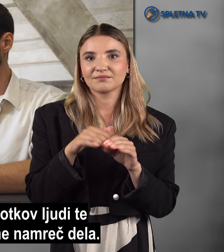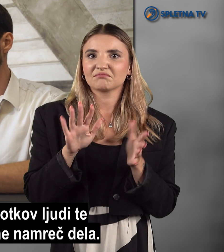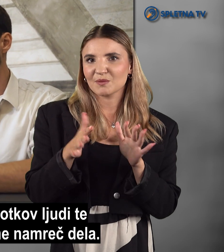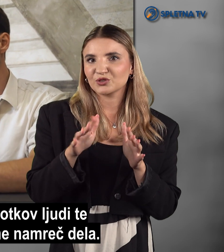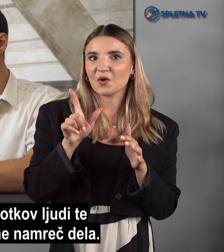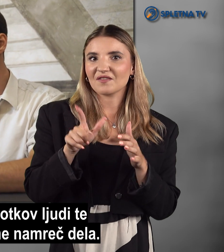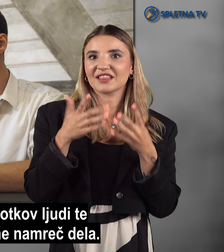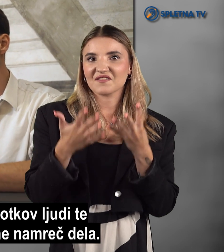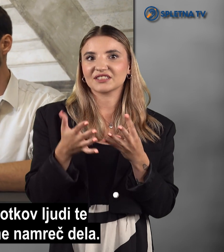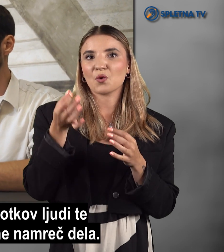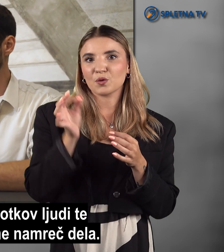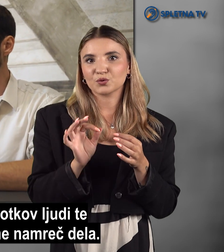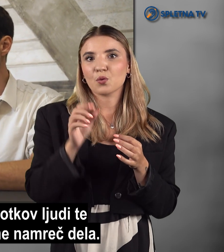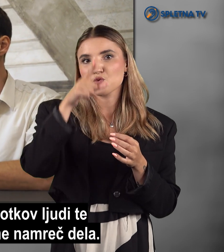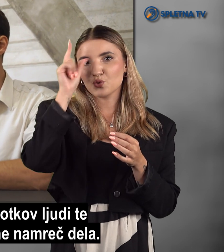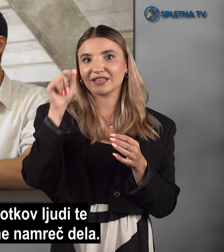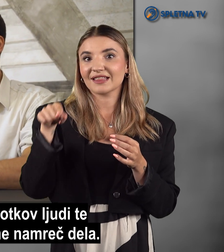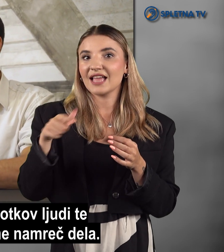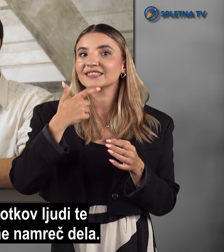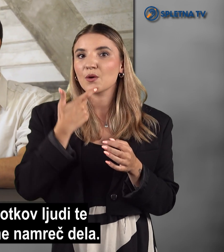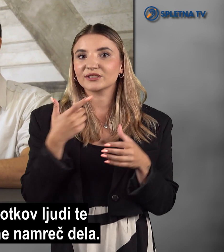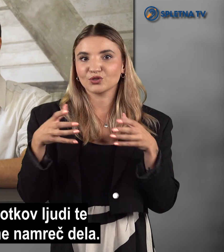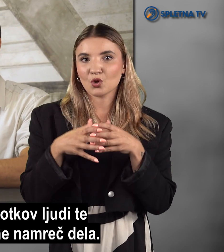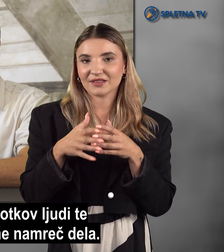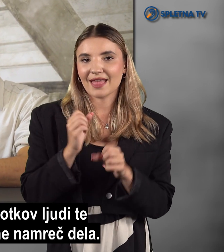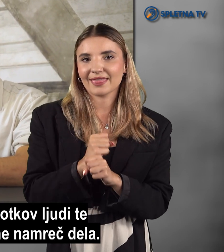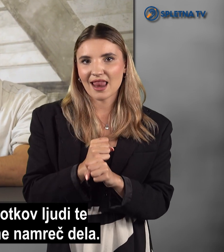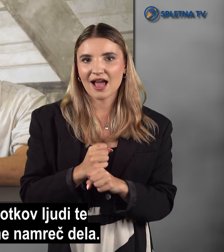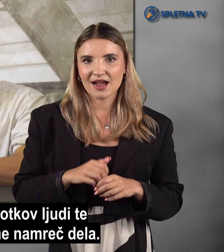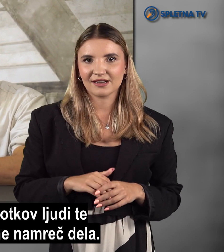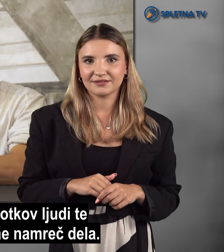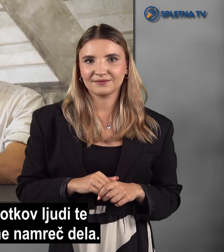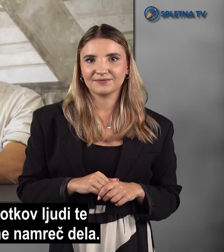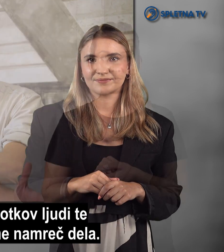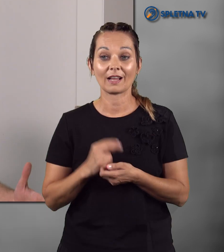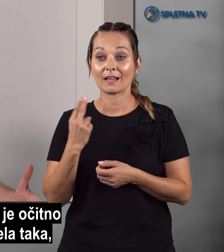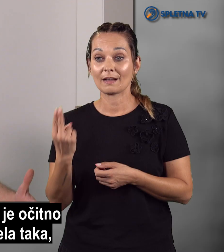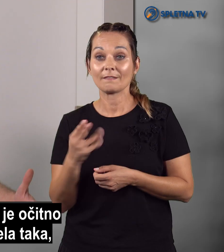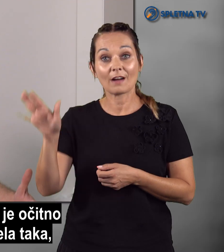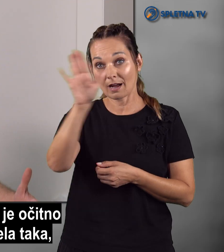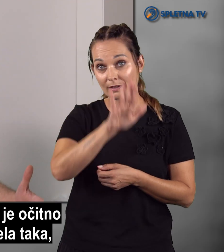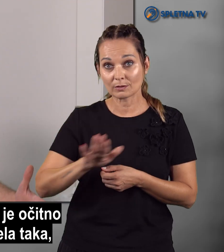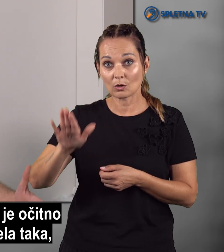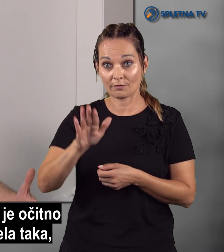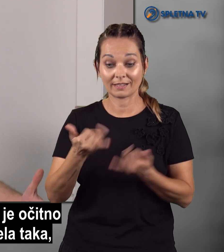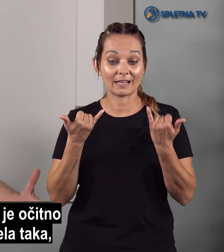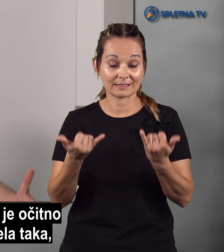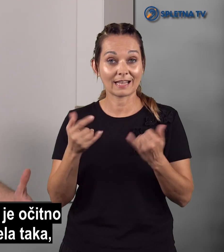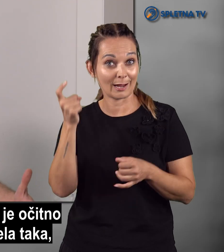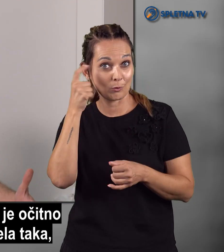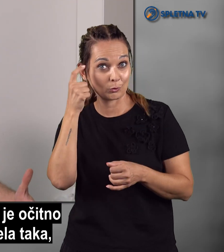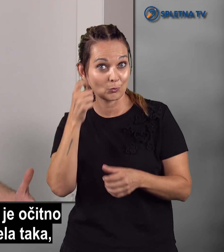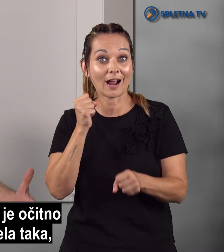zaposlenosti. Dobrih 92% ljudi te starostne skupine namreč dela. V Sloveniji je